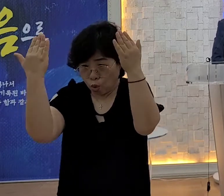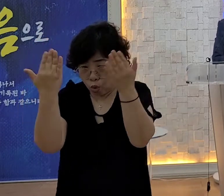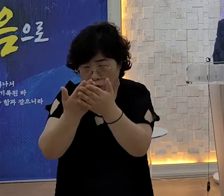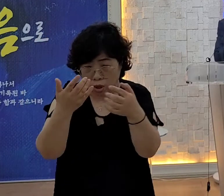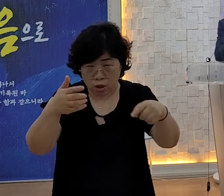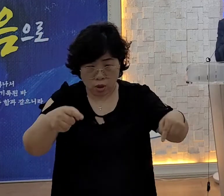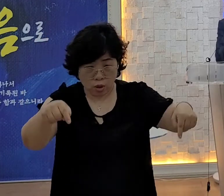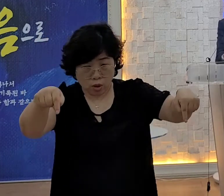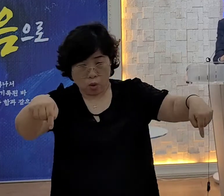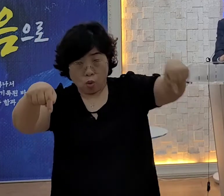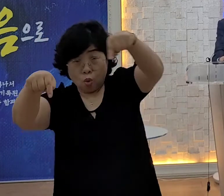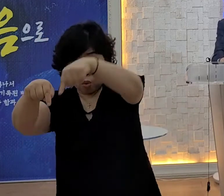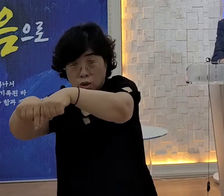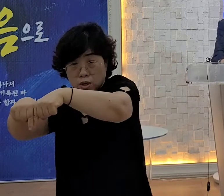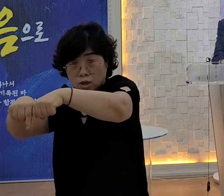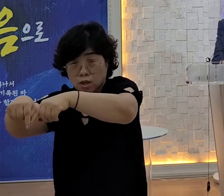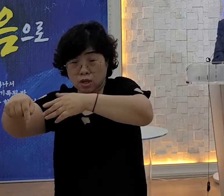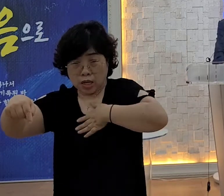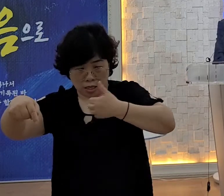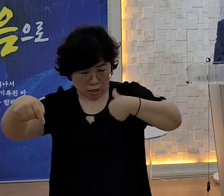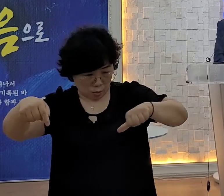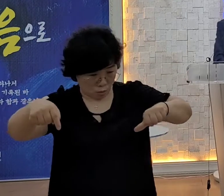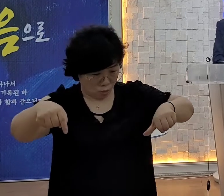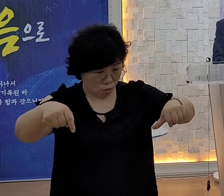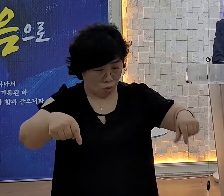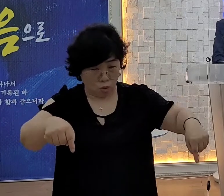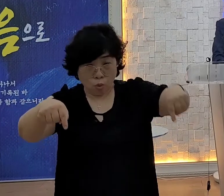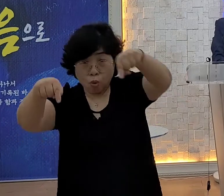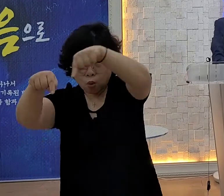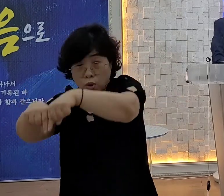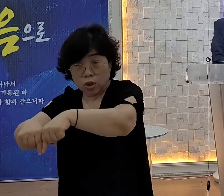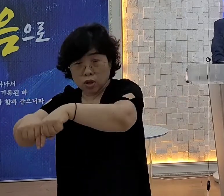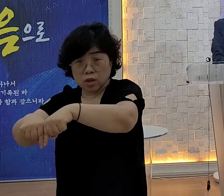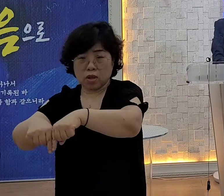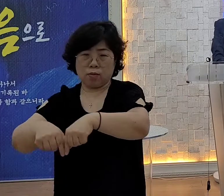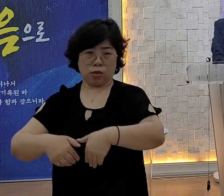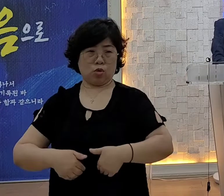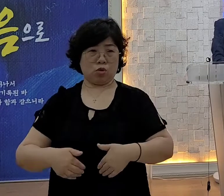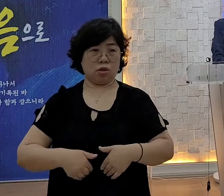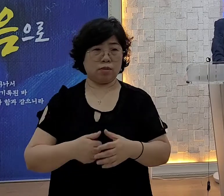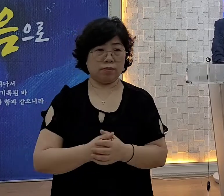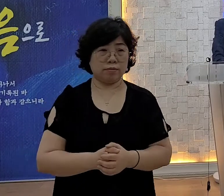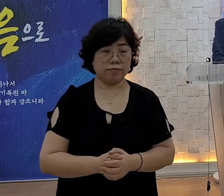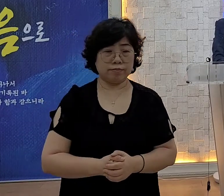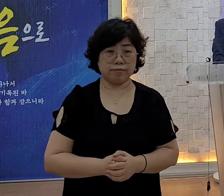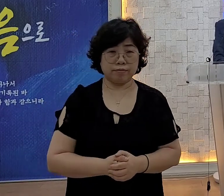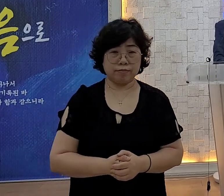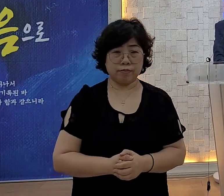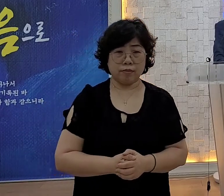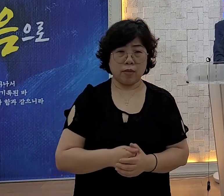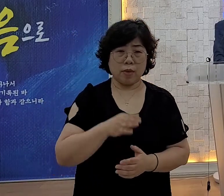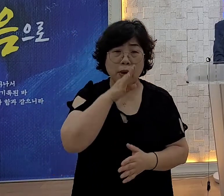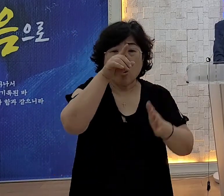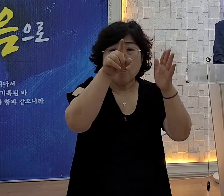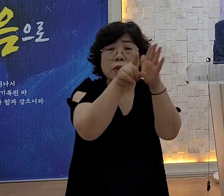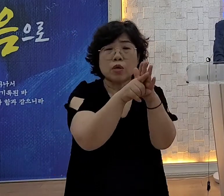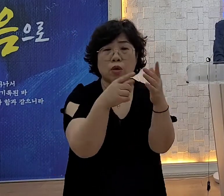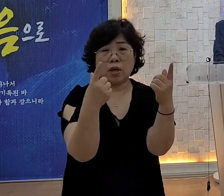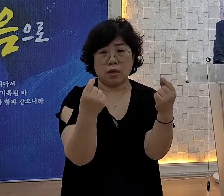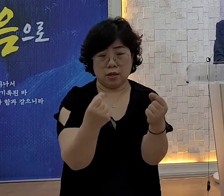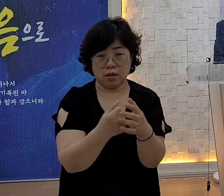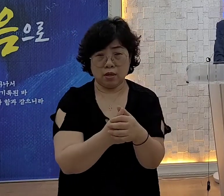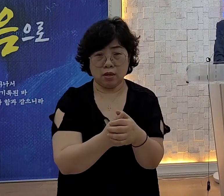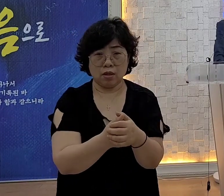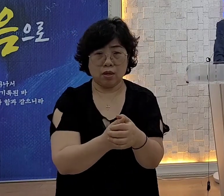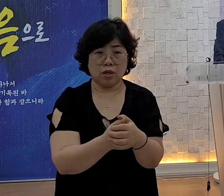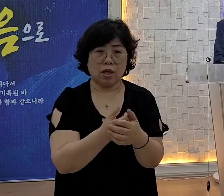포기하고 하나님께 맡기면서 삶의 방향을 완전히 돌리면서 이게 믿음이다라는 것을